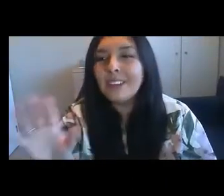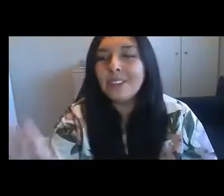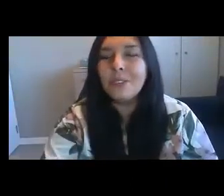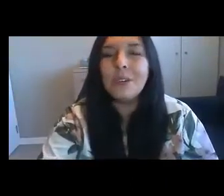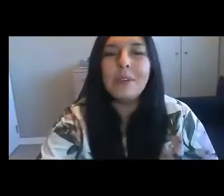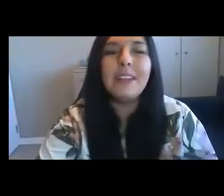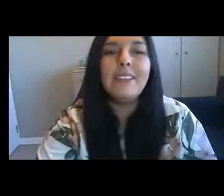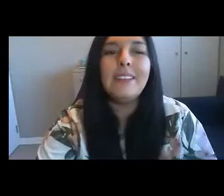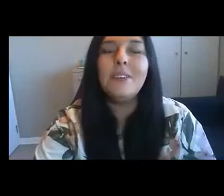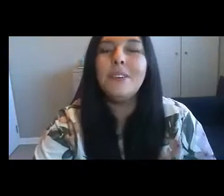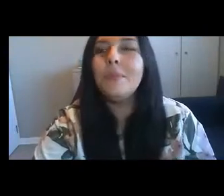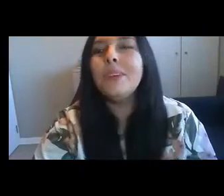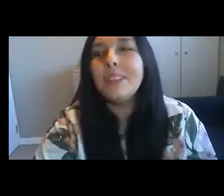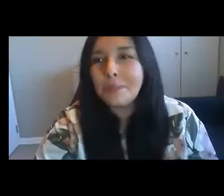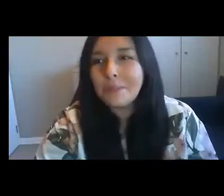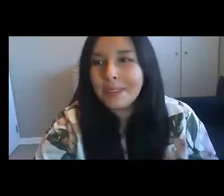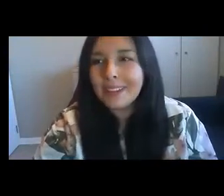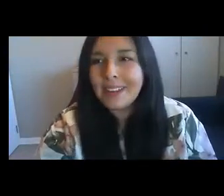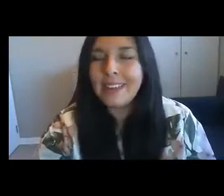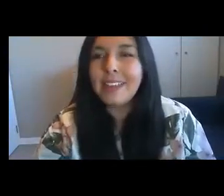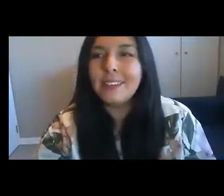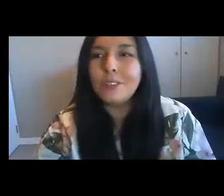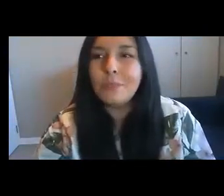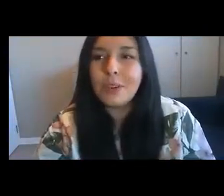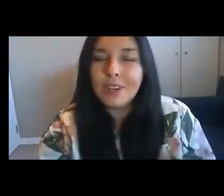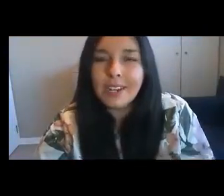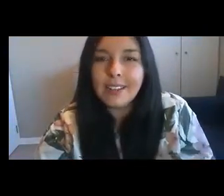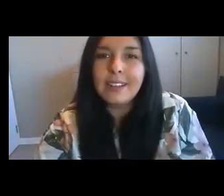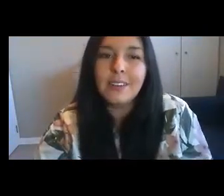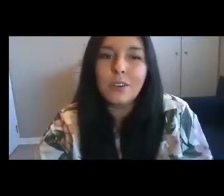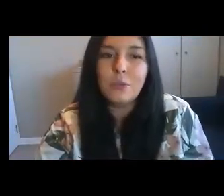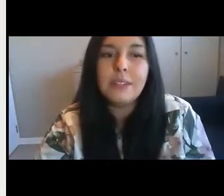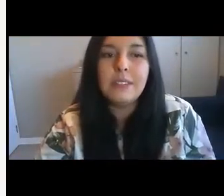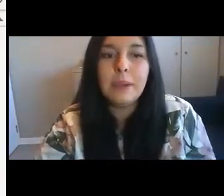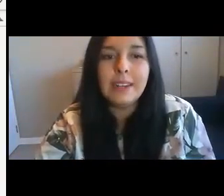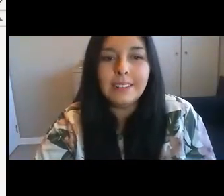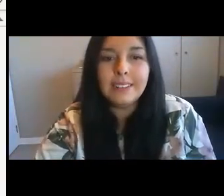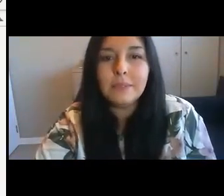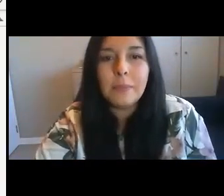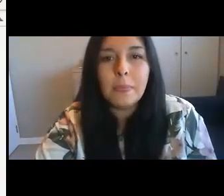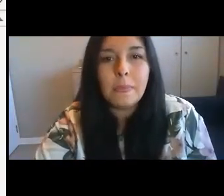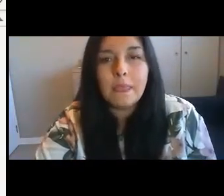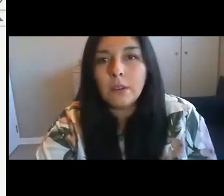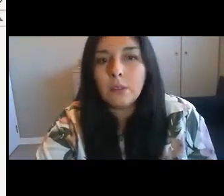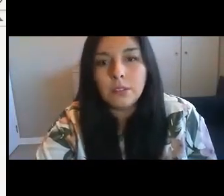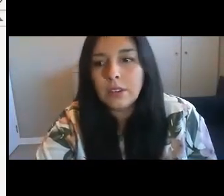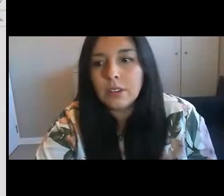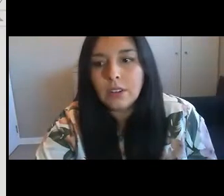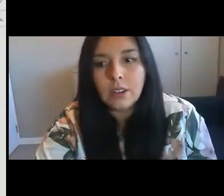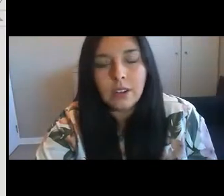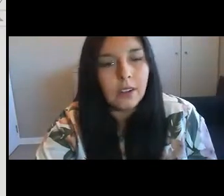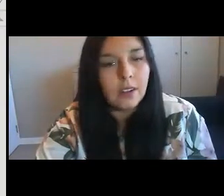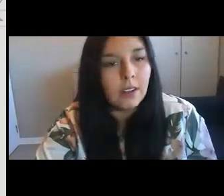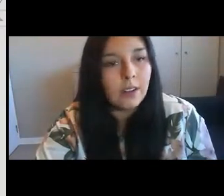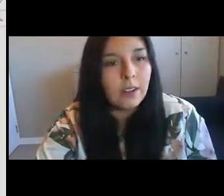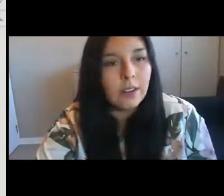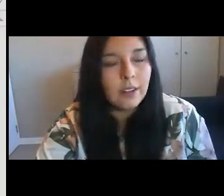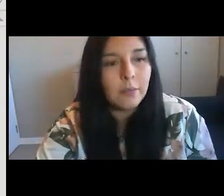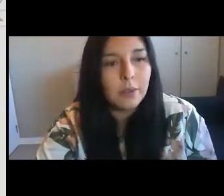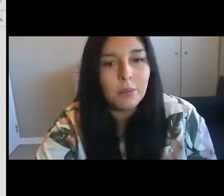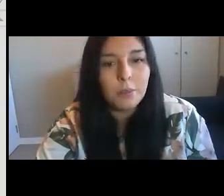si están ahora con sus cámaras activadas o no, pero están ahí, ellas son mis colegas de trabajo principales. Uy, se salió el...